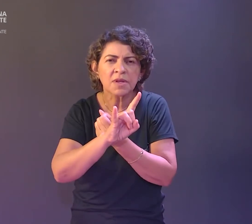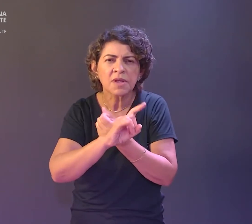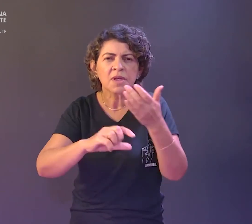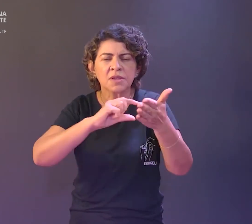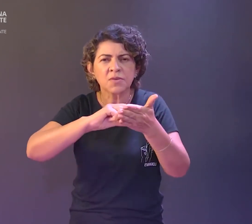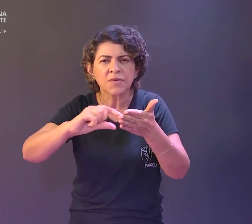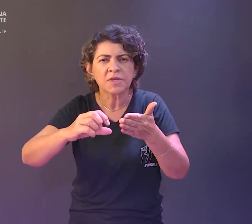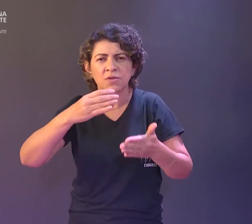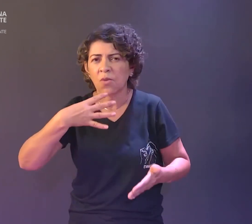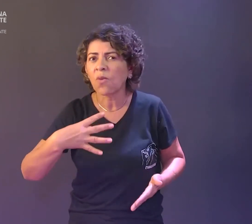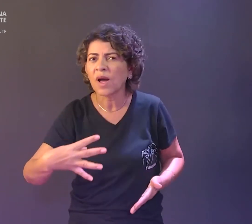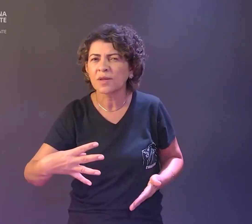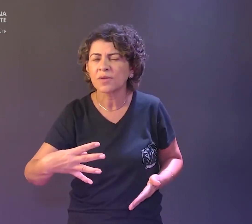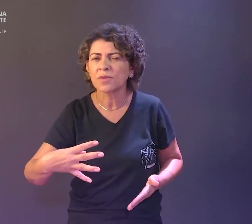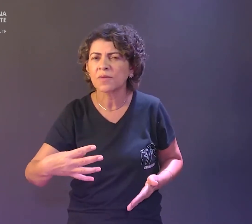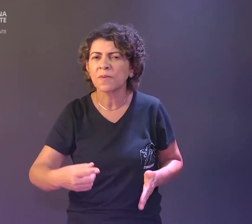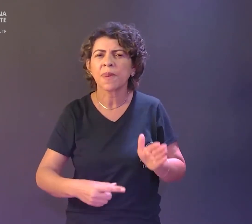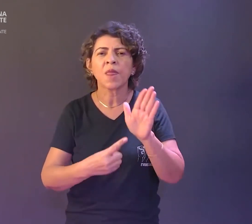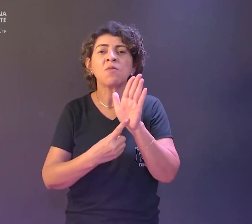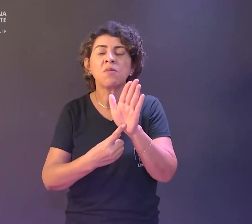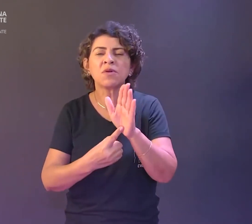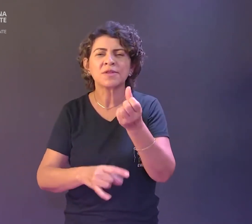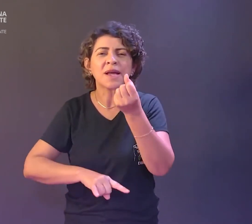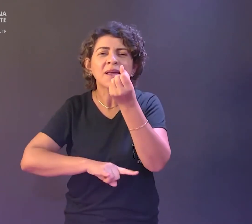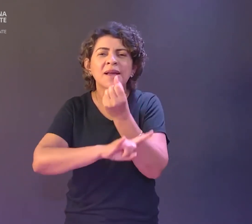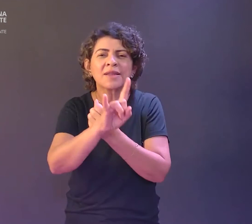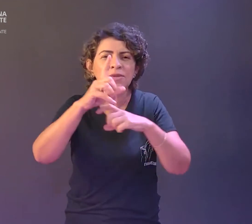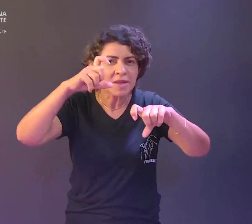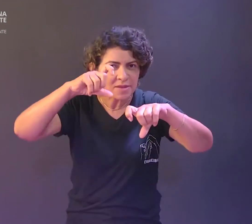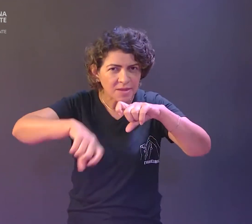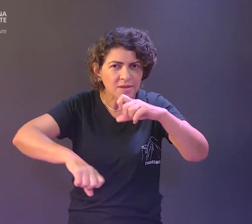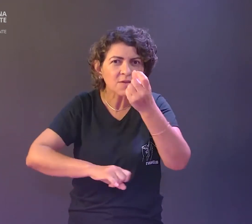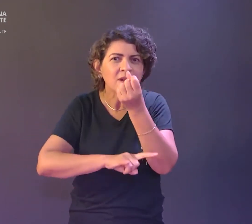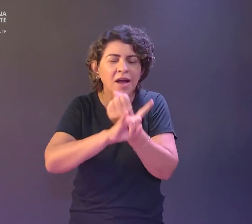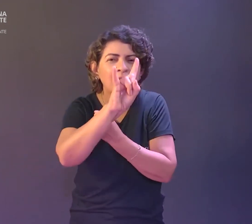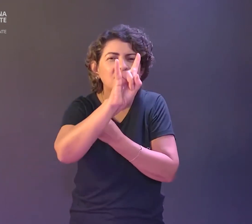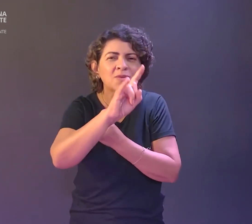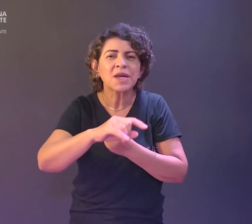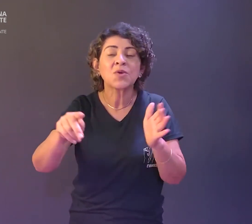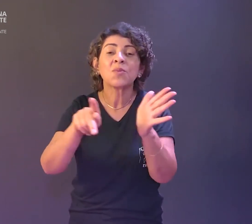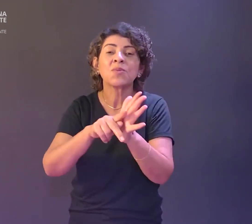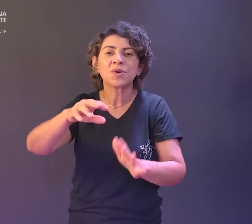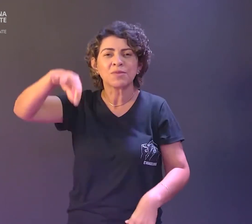Alertando que isso é adultério espiritual, tentando satisfazer os desejos do